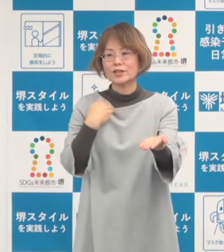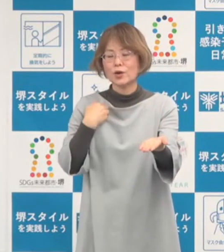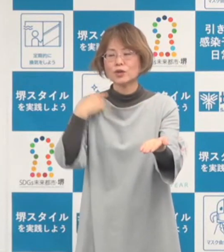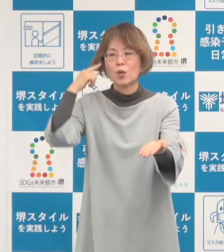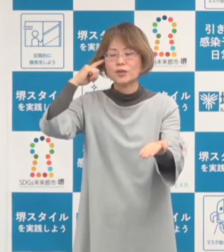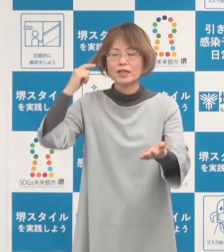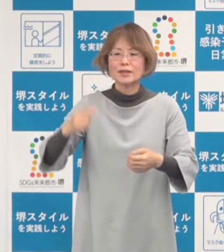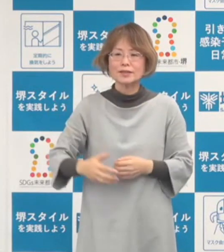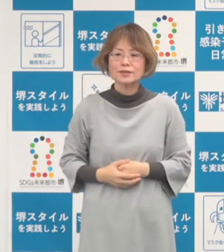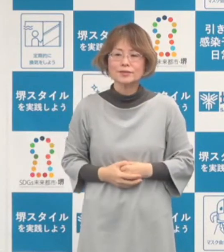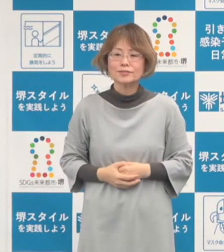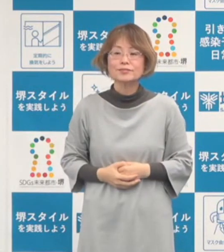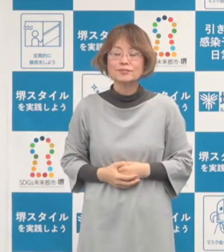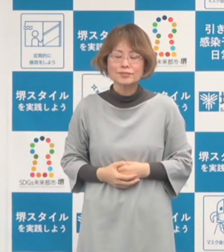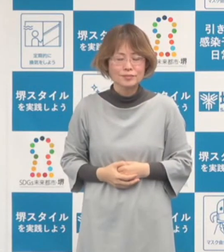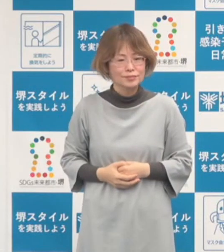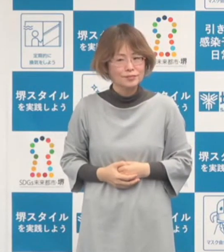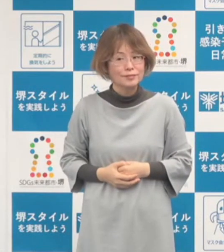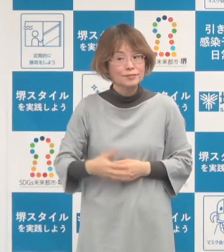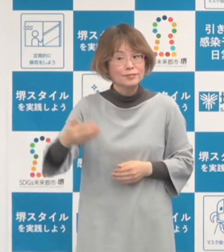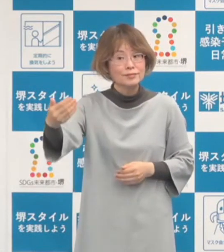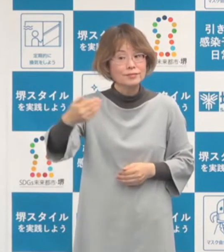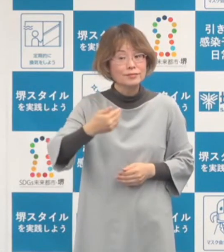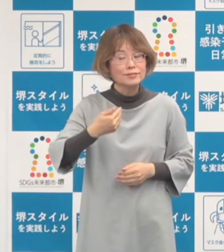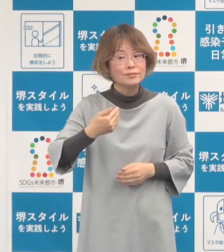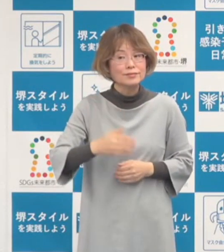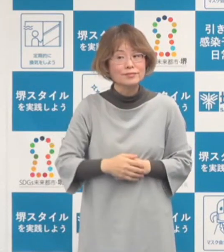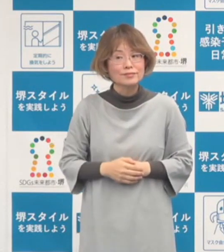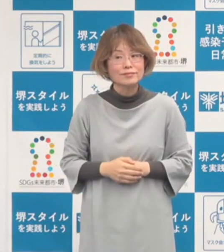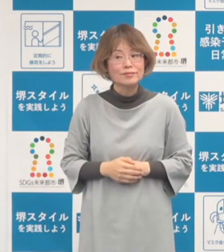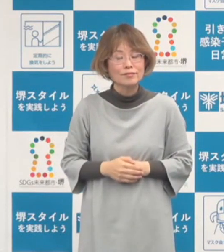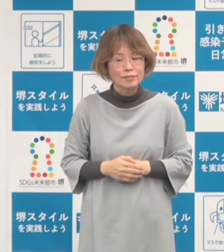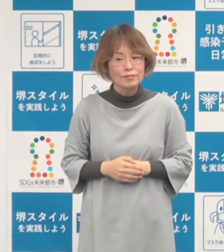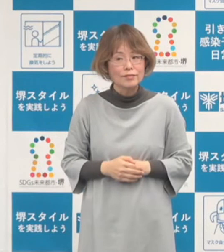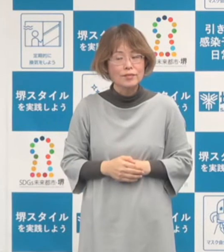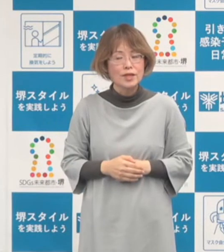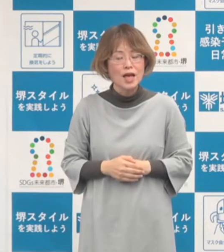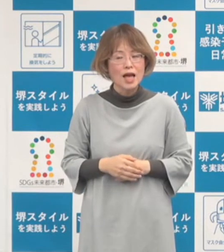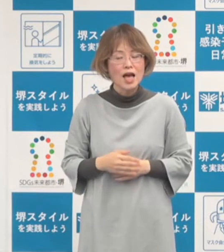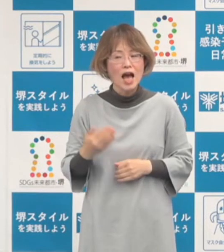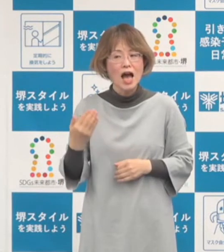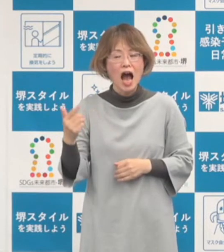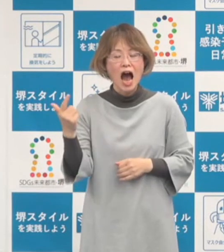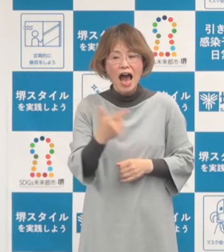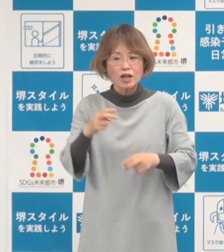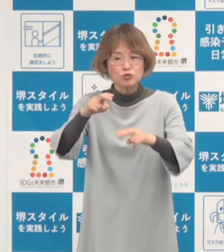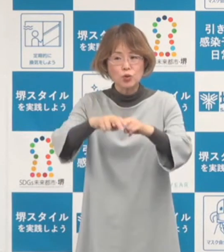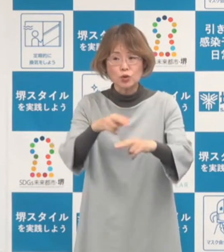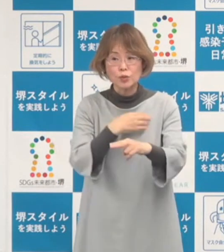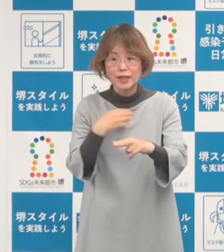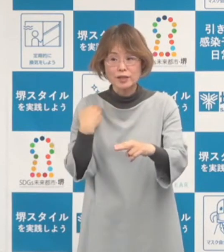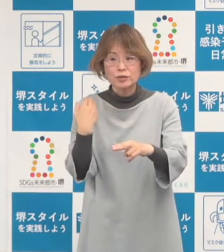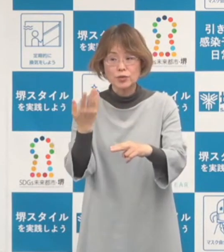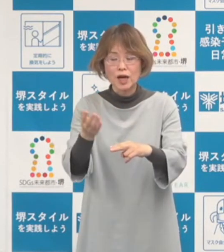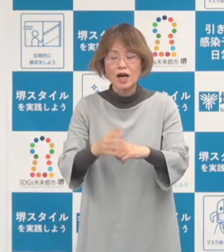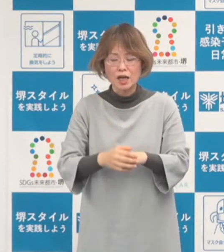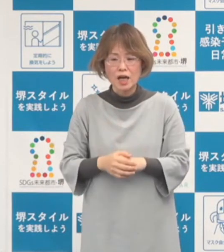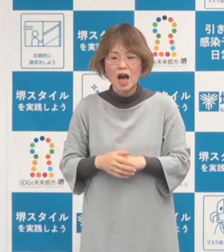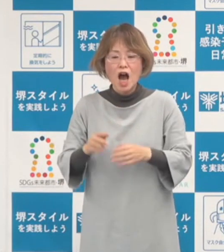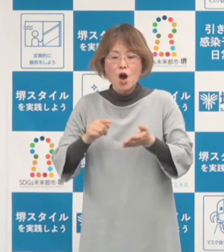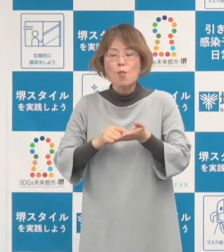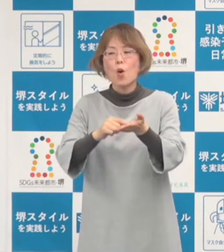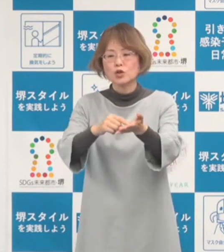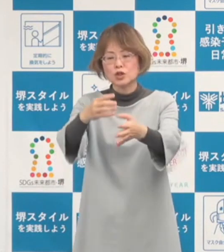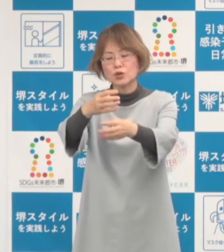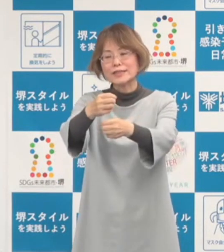ております。 当然乗ってる時間がありますから、それより早くは乗れるということです。 その、申し込んでいついつ発